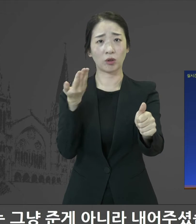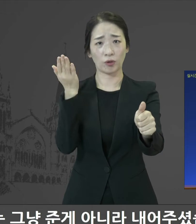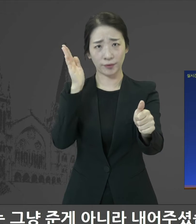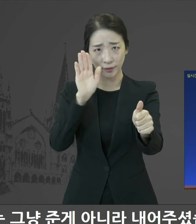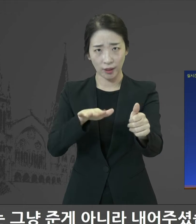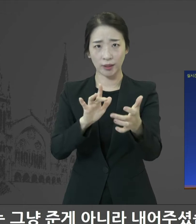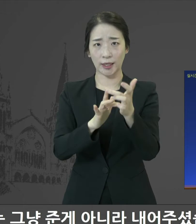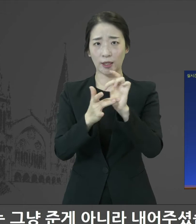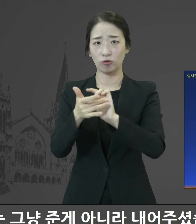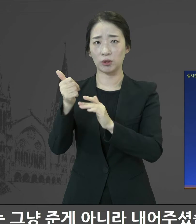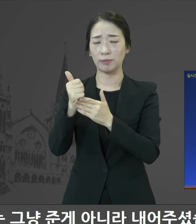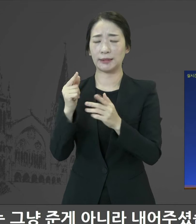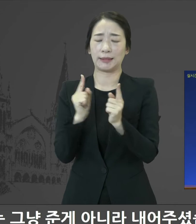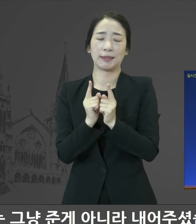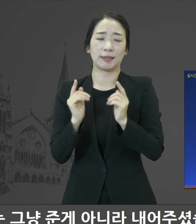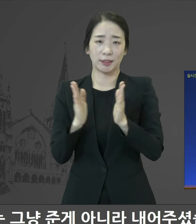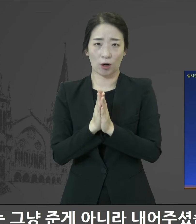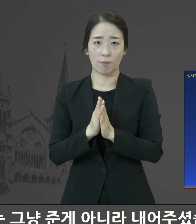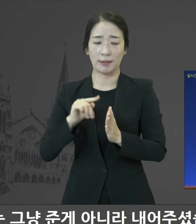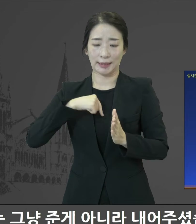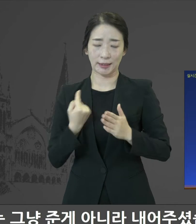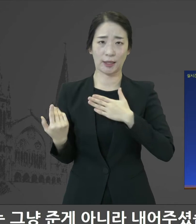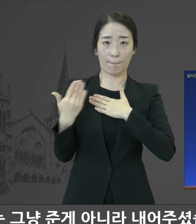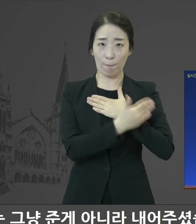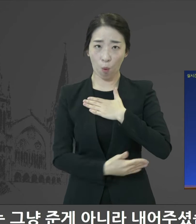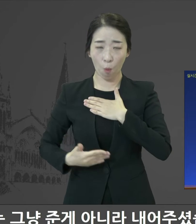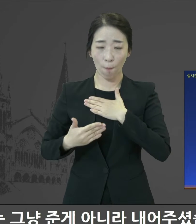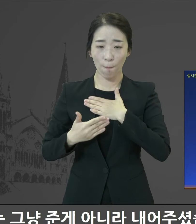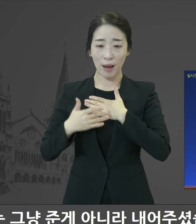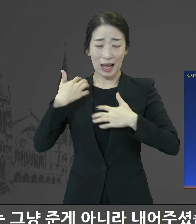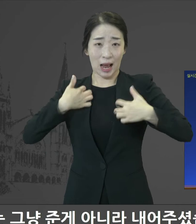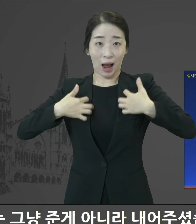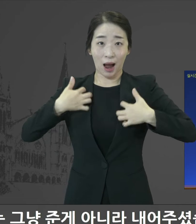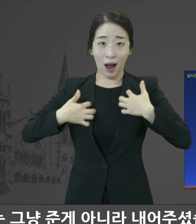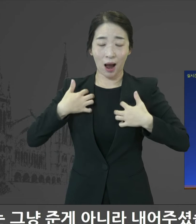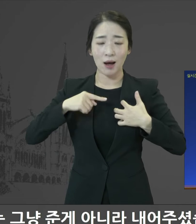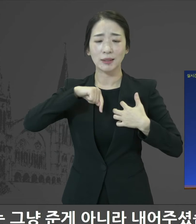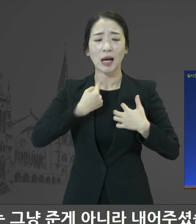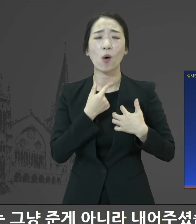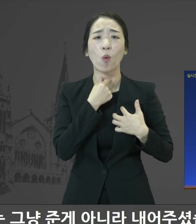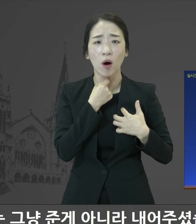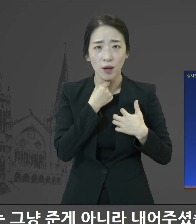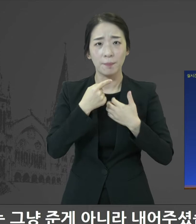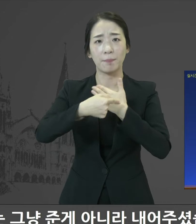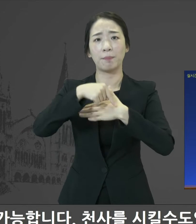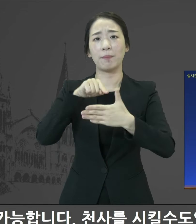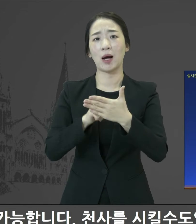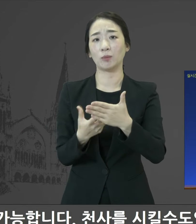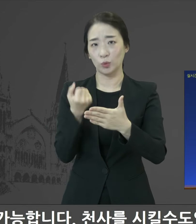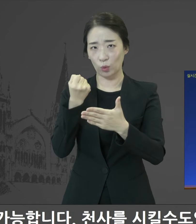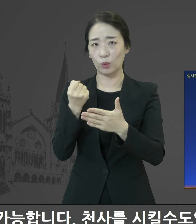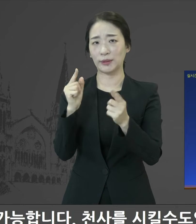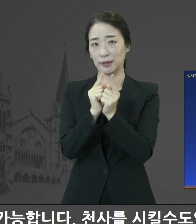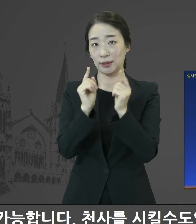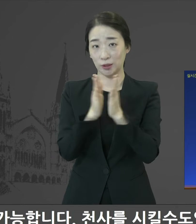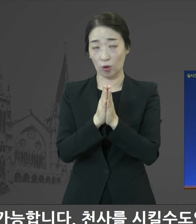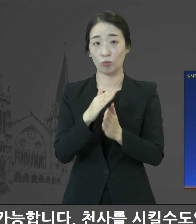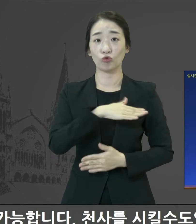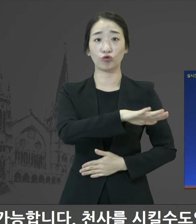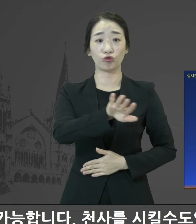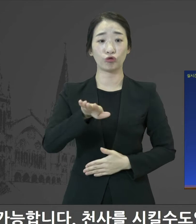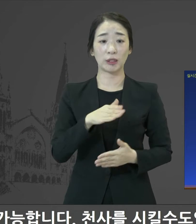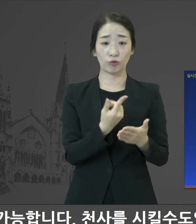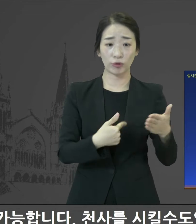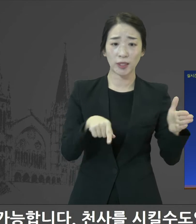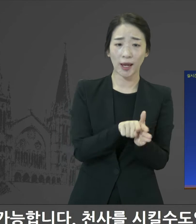내어주셨습니다. 기쁘게 자발적으로 그렇게 해 주셨다는 겁니다. 여러분,